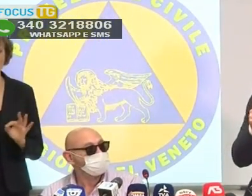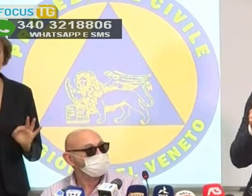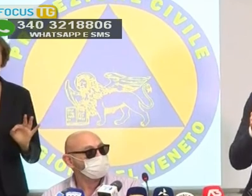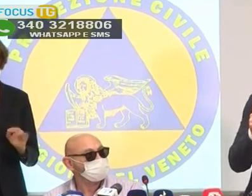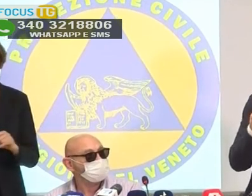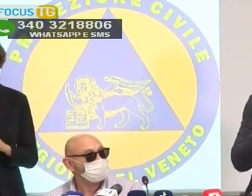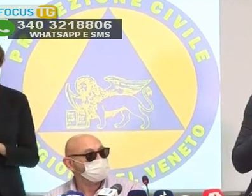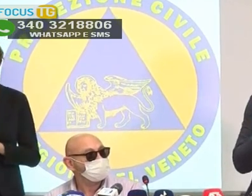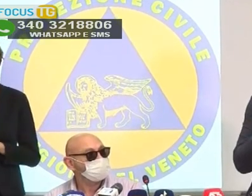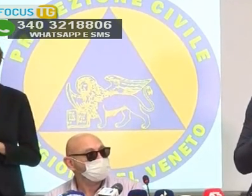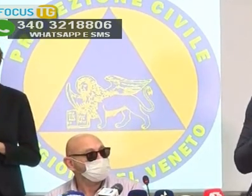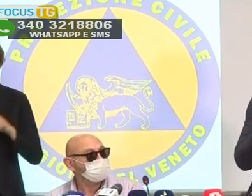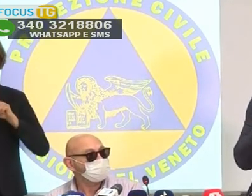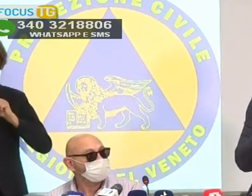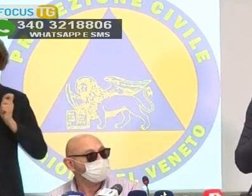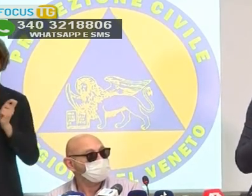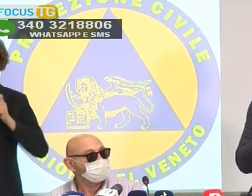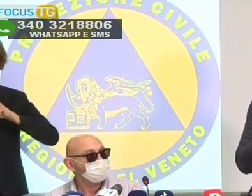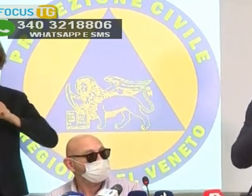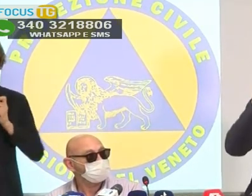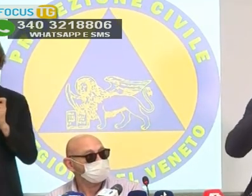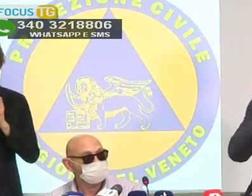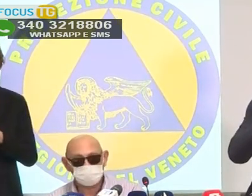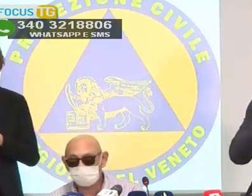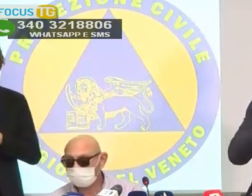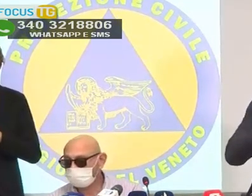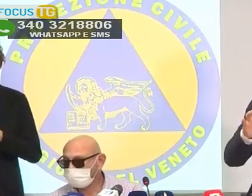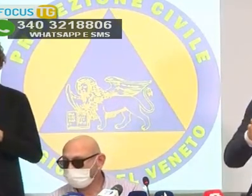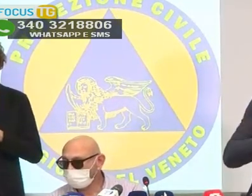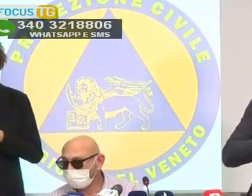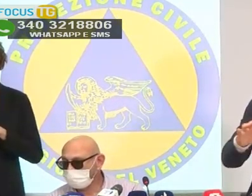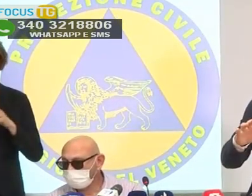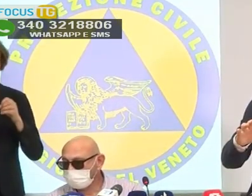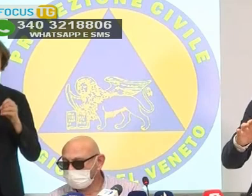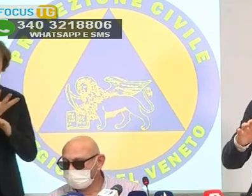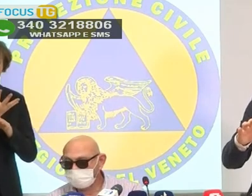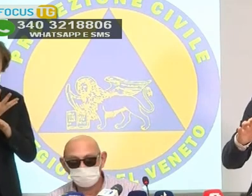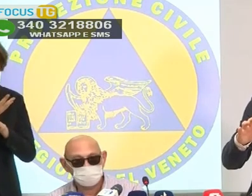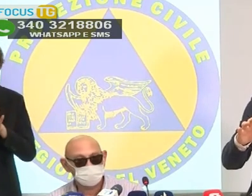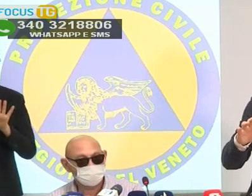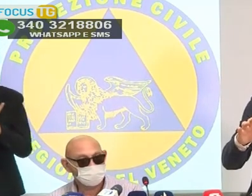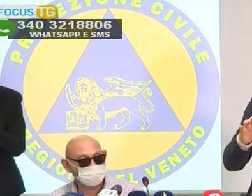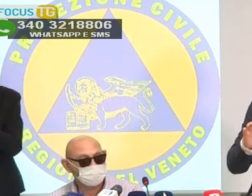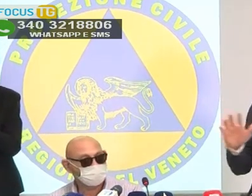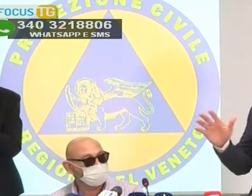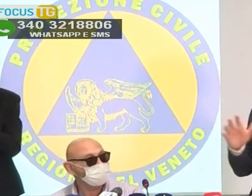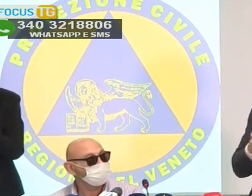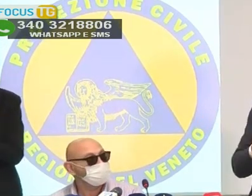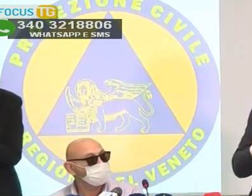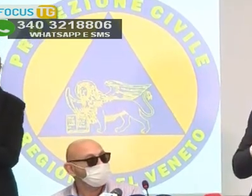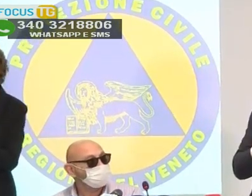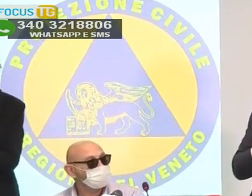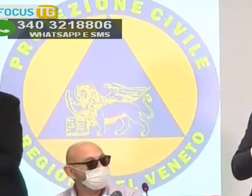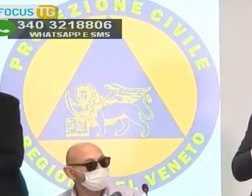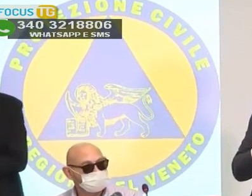tampone, molto più flessibile, si infila nelle due narici, reagente, 7 minuti dalla positività. Capite che adesso il